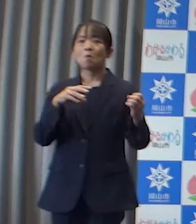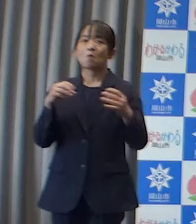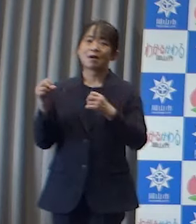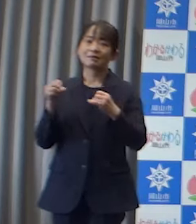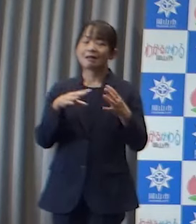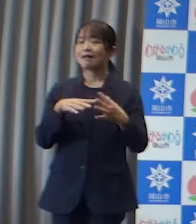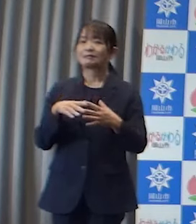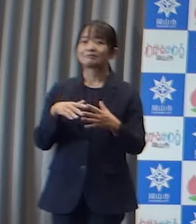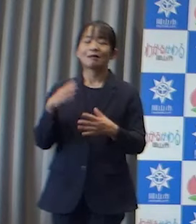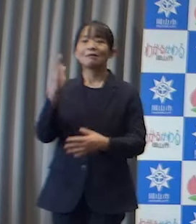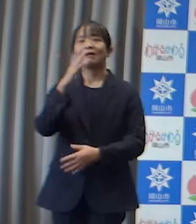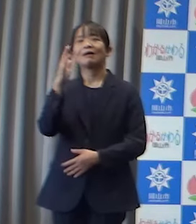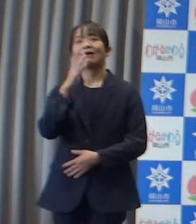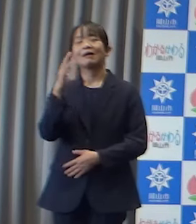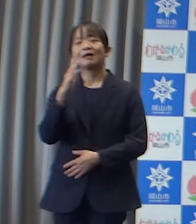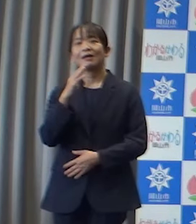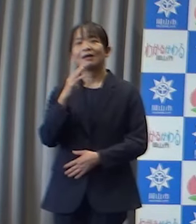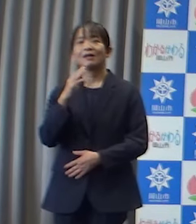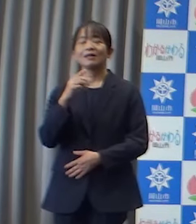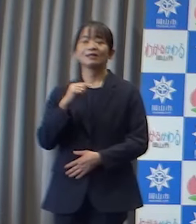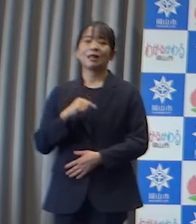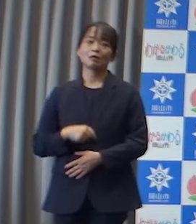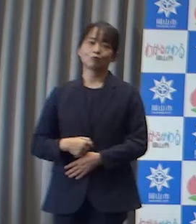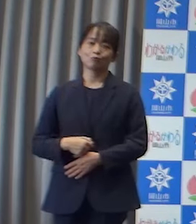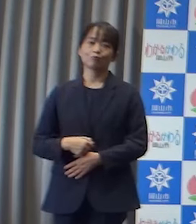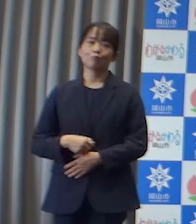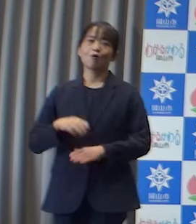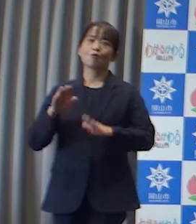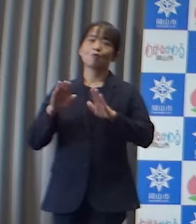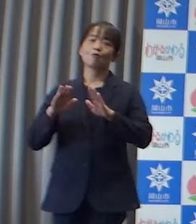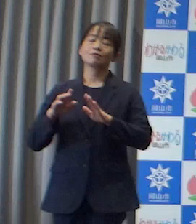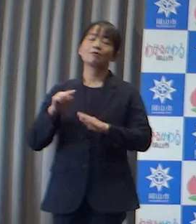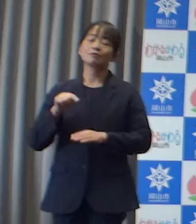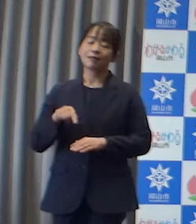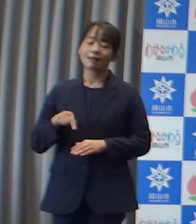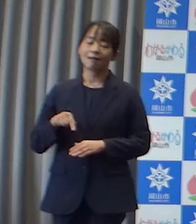終わってしまったっていうのは非常に残念だと